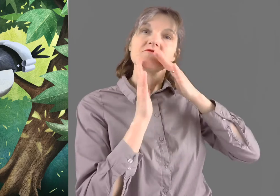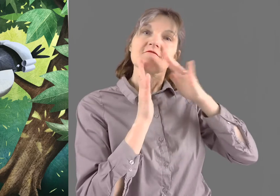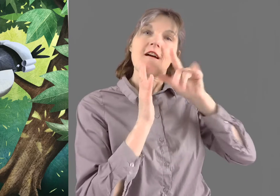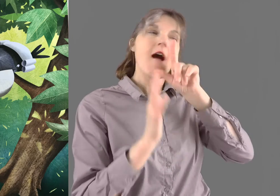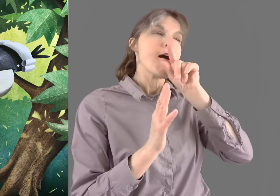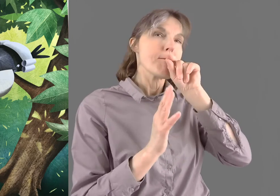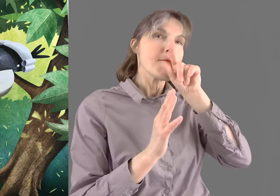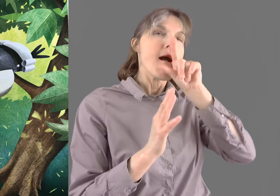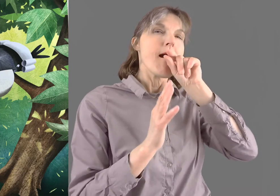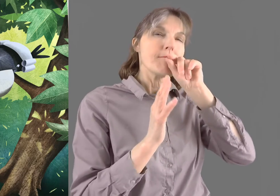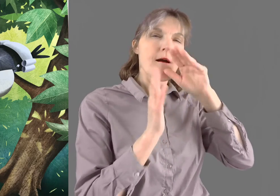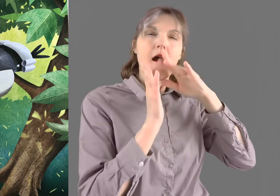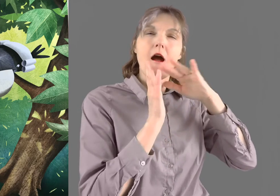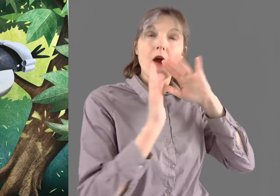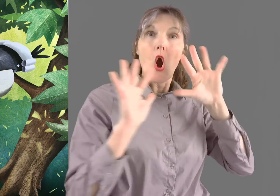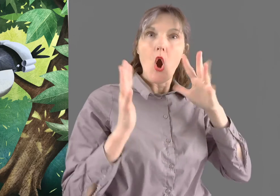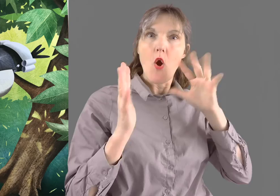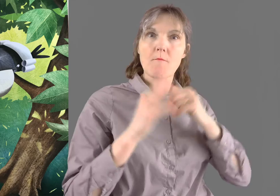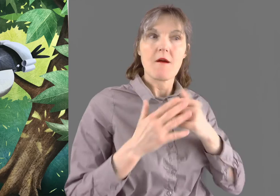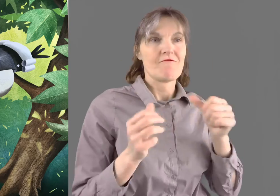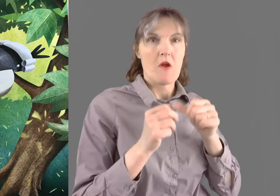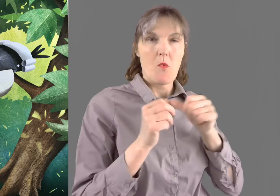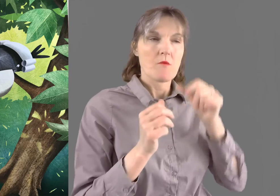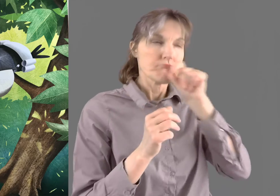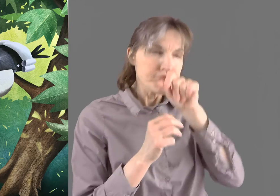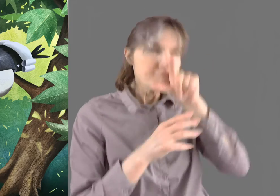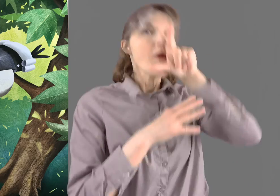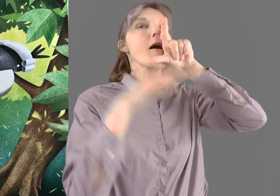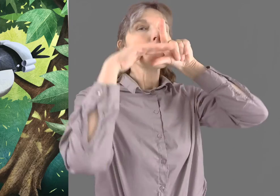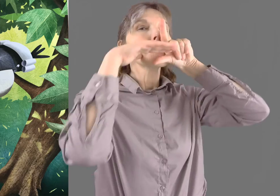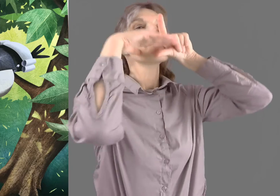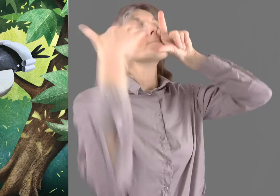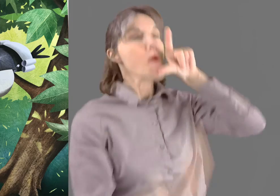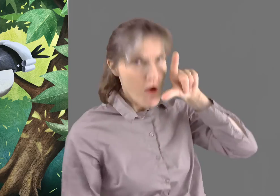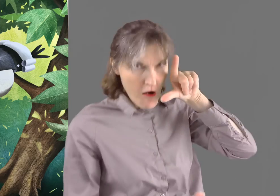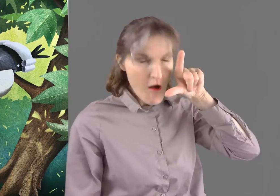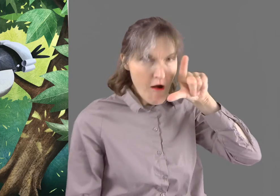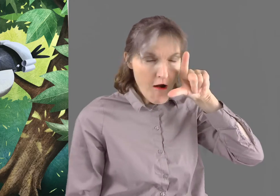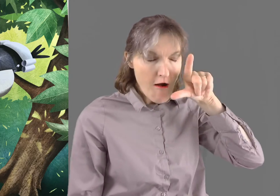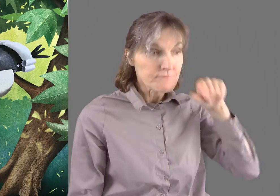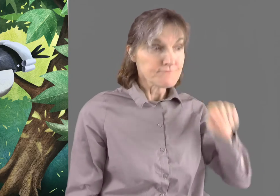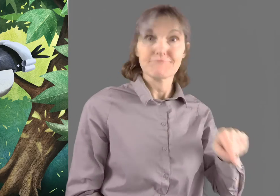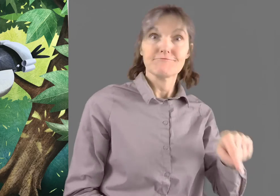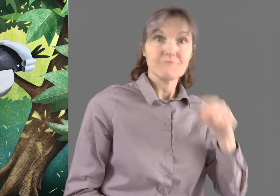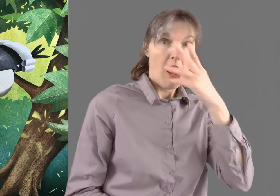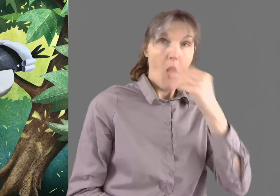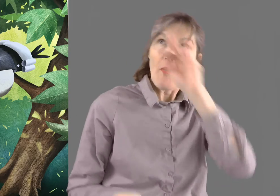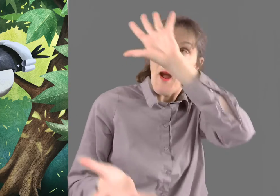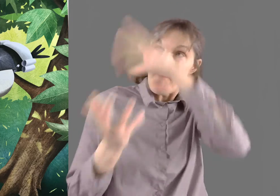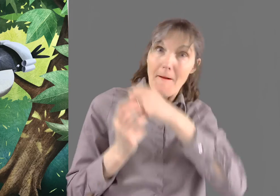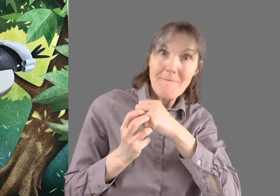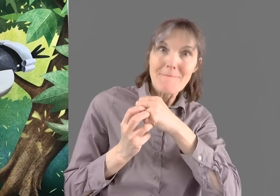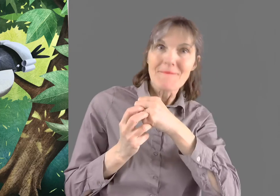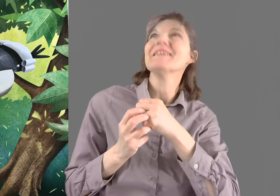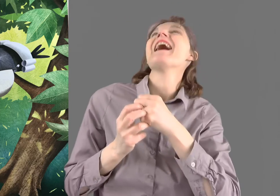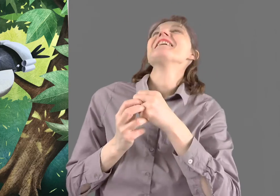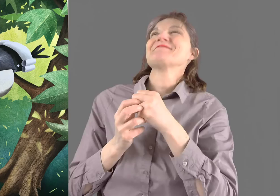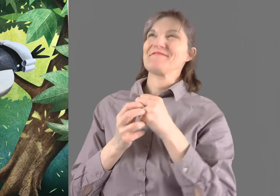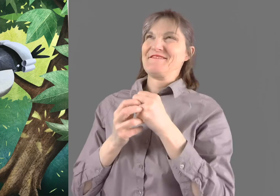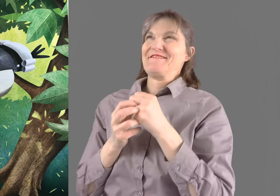un large bec, laisse tomber sa proie. Le renard s'en saisit et dit « Mon